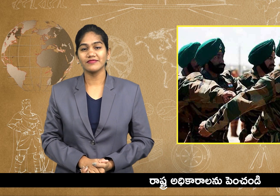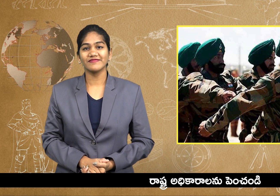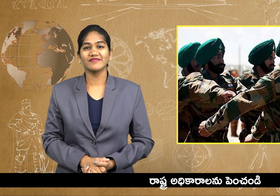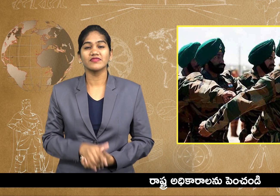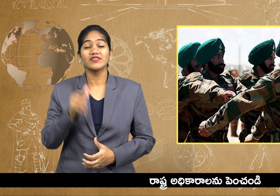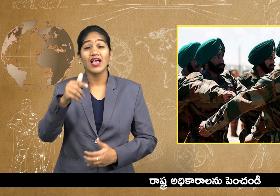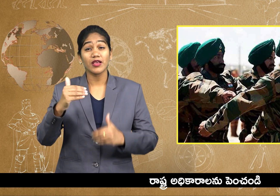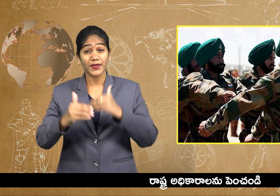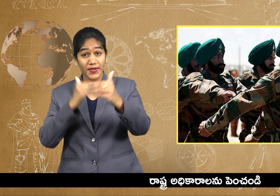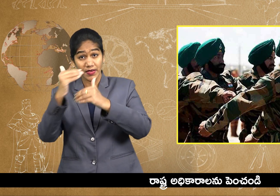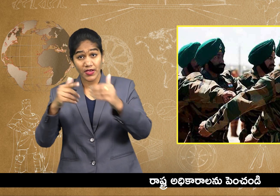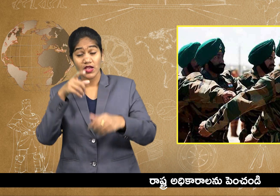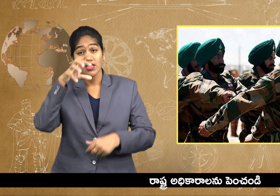రాష్ట్ర అధికారులను పెంచండి